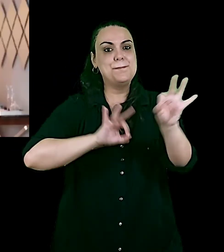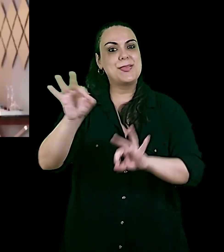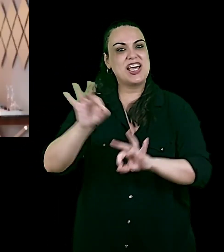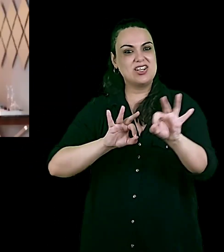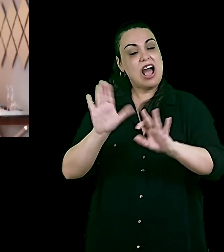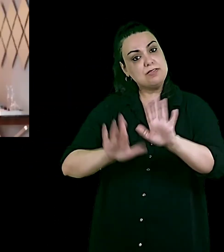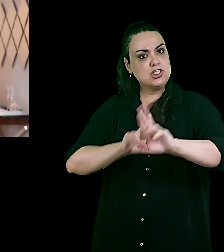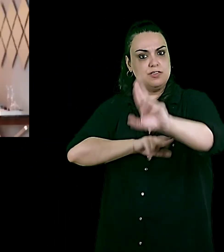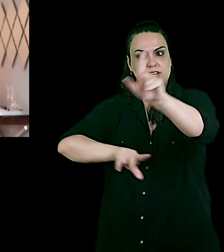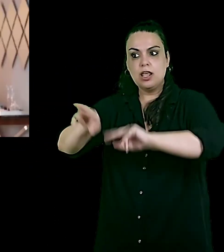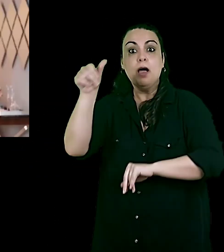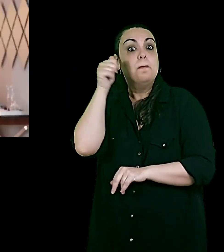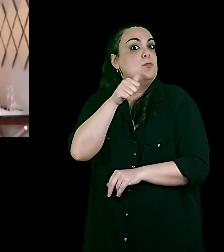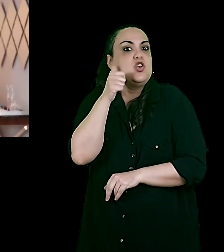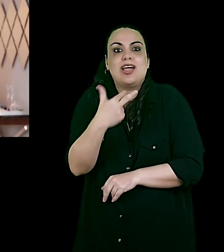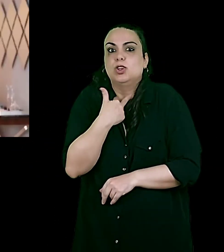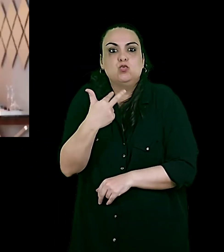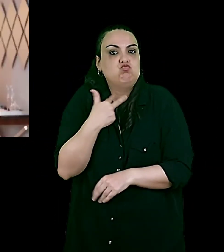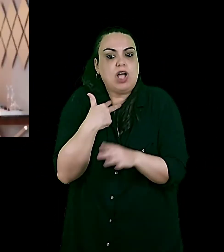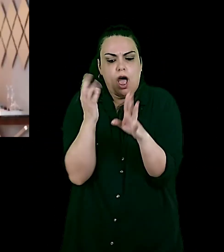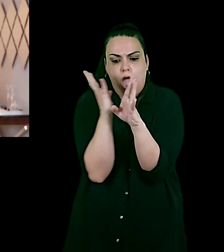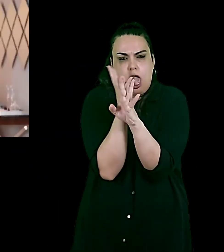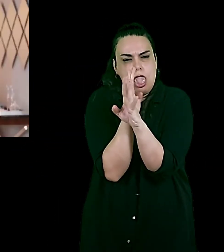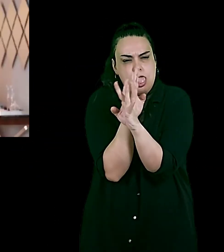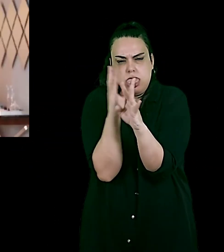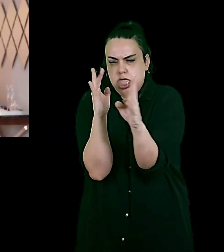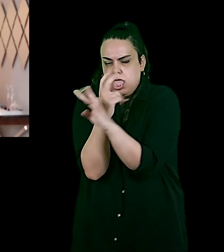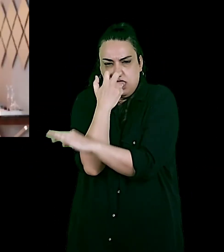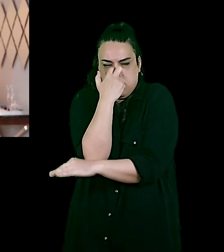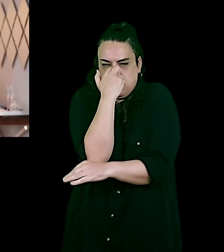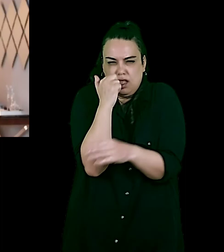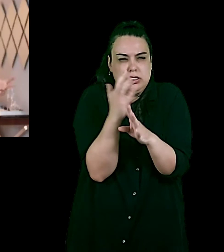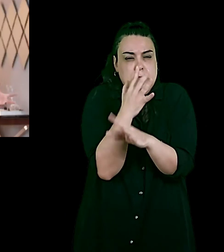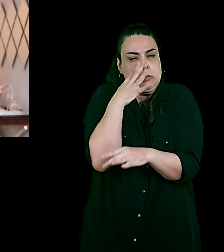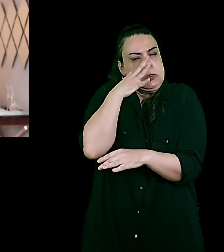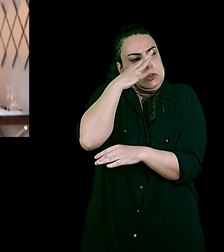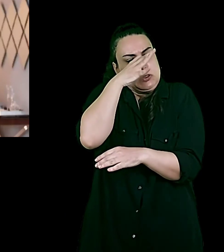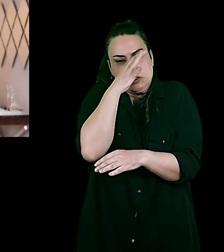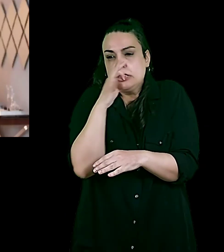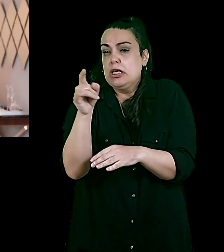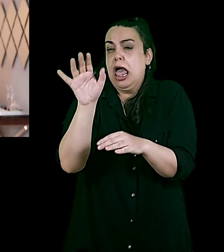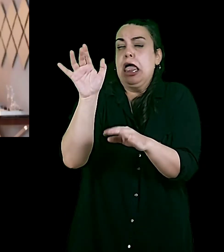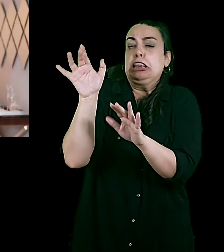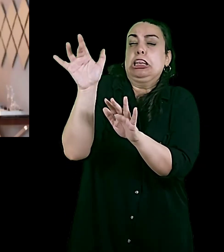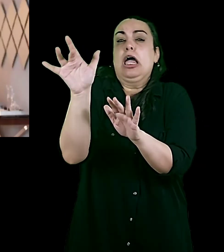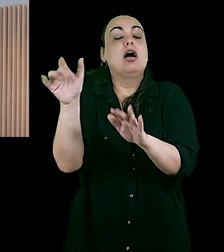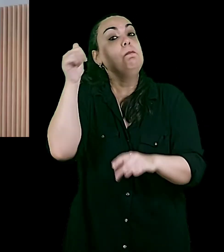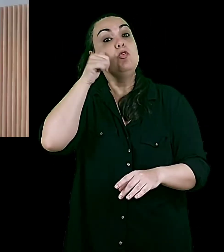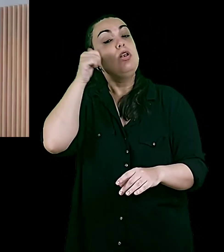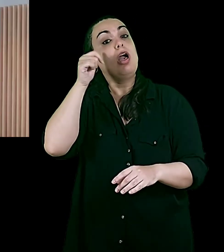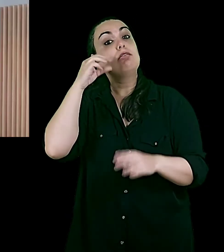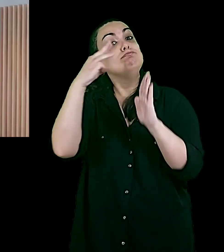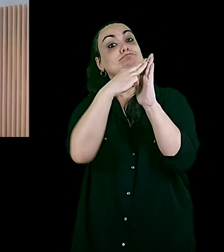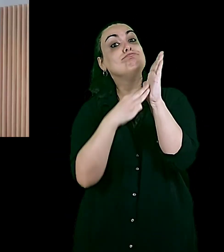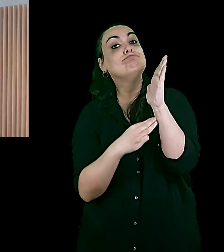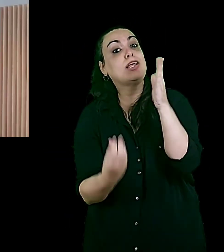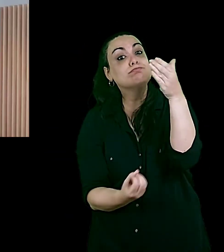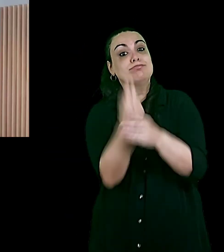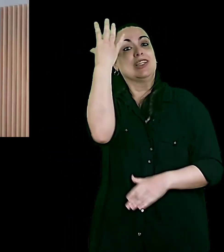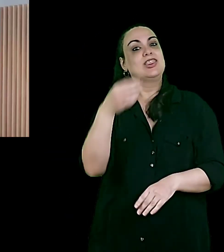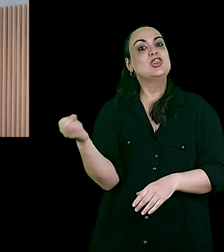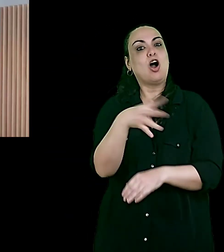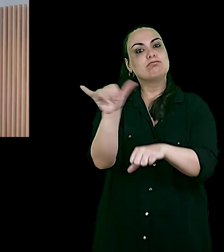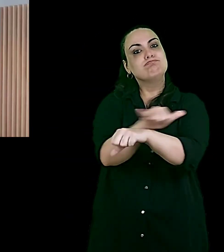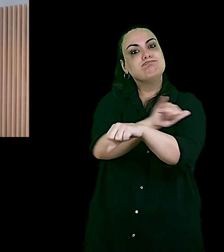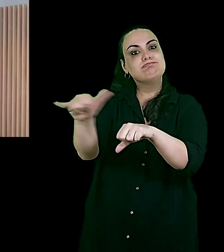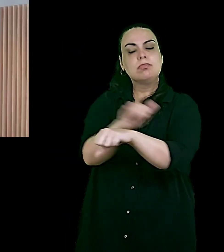Ela, uma vez que não podia ficar no meio da multidão e se apertar para insistir com ele para ser tocada, criou um método novo.